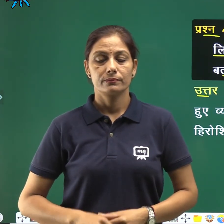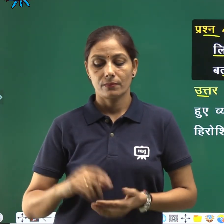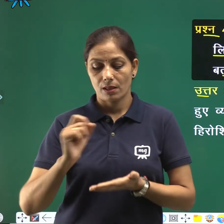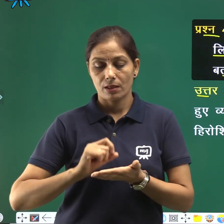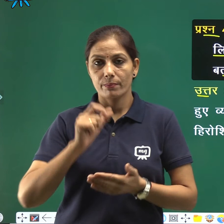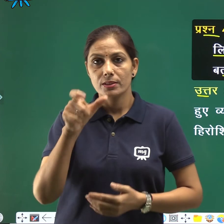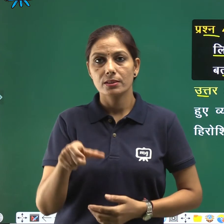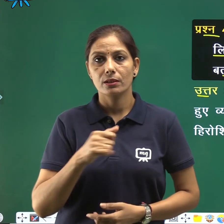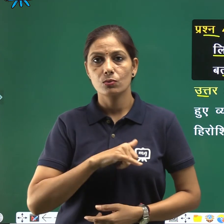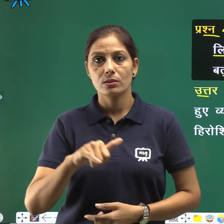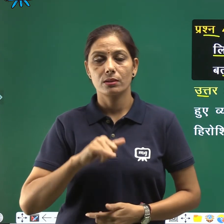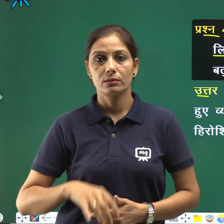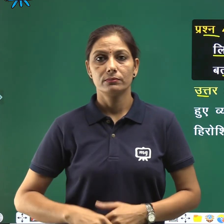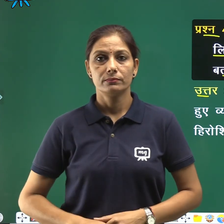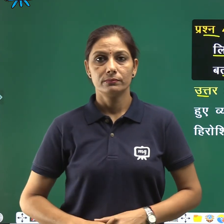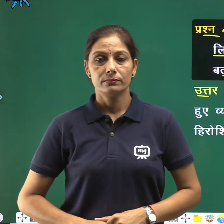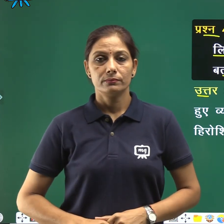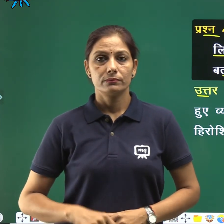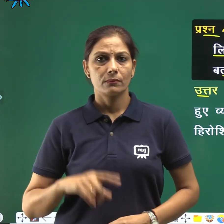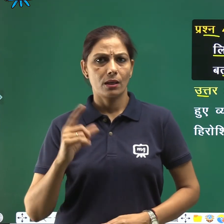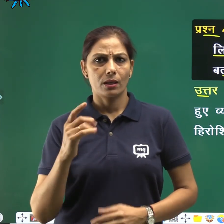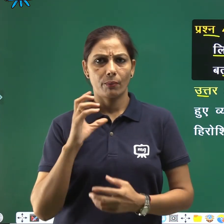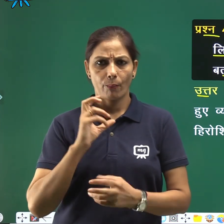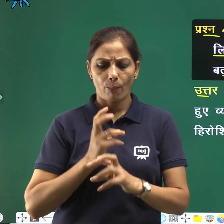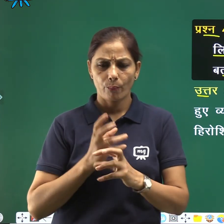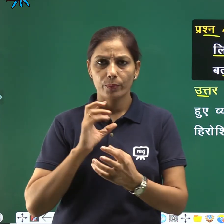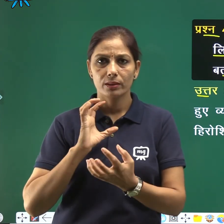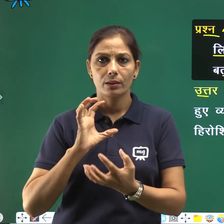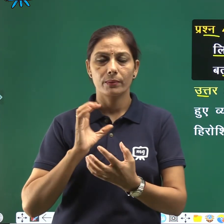लेखक के अनुसार एक पत्थर पर